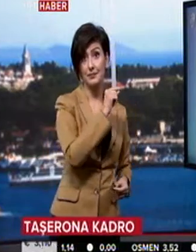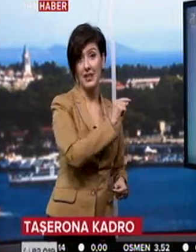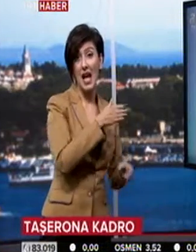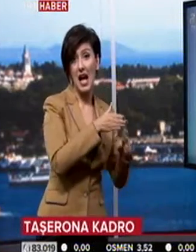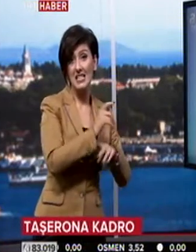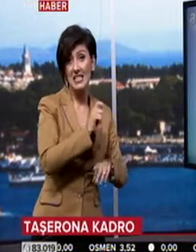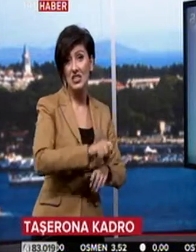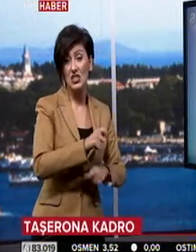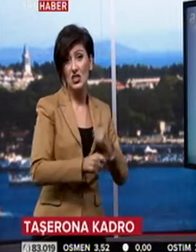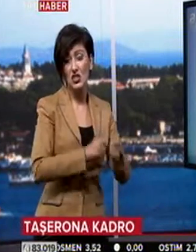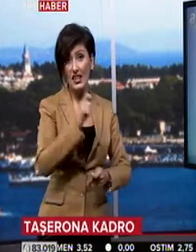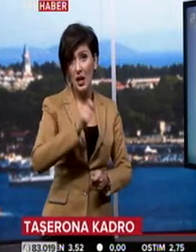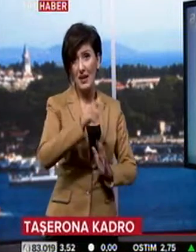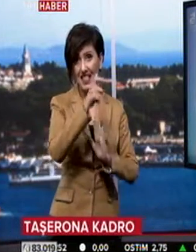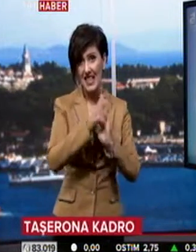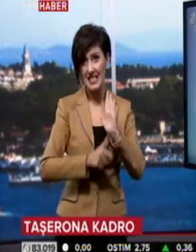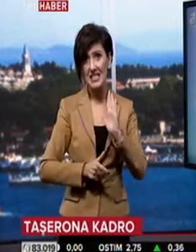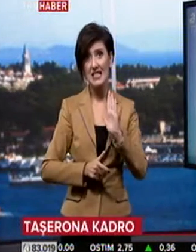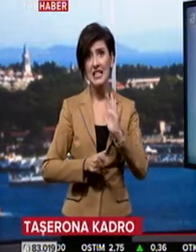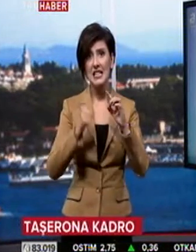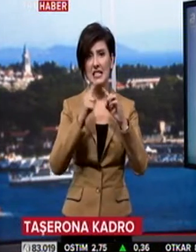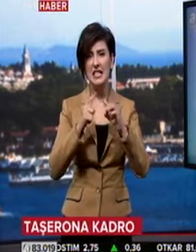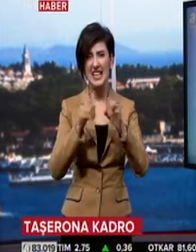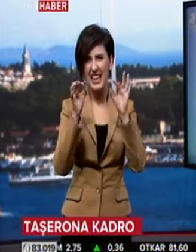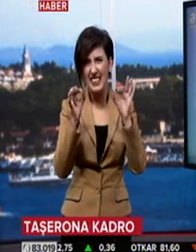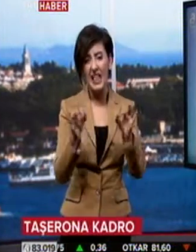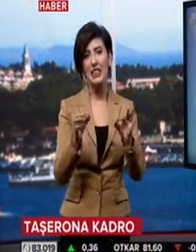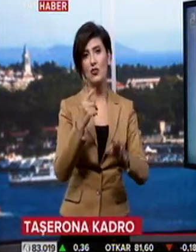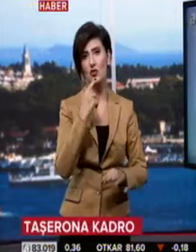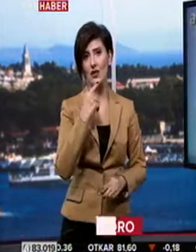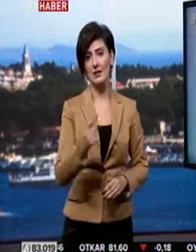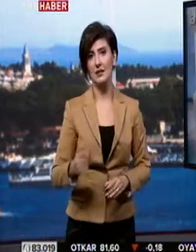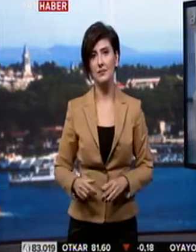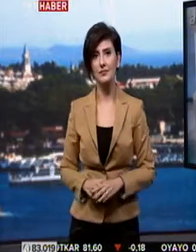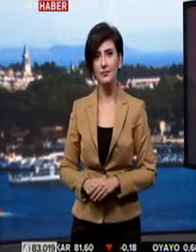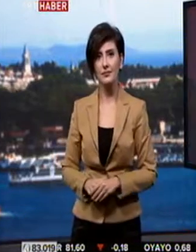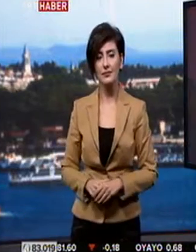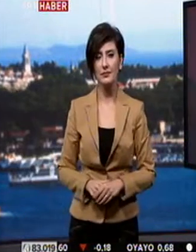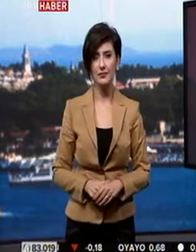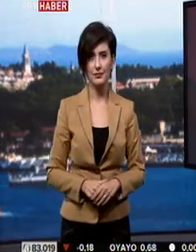asıl işi yapanların listesiyle sayı netleşecek, dedi.